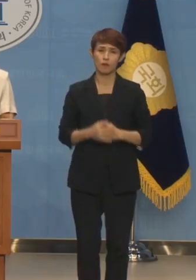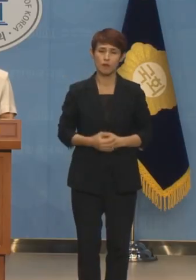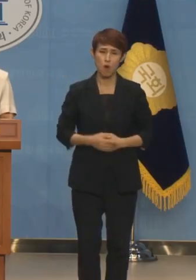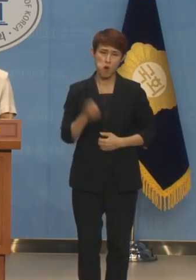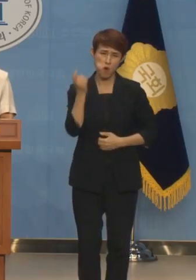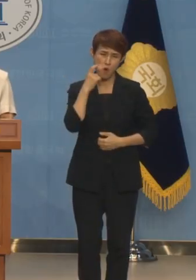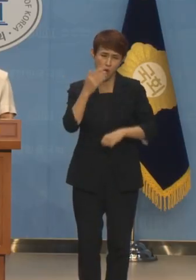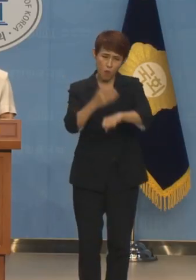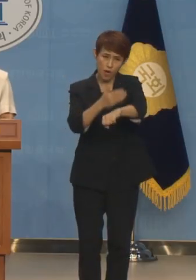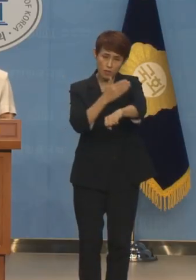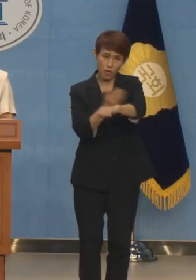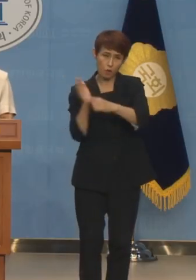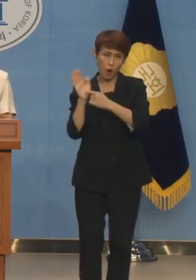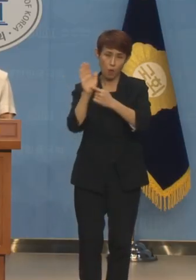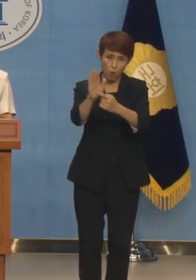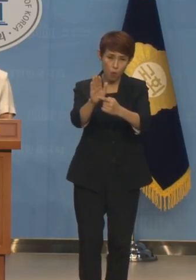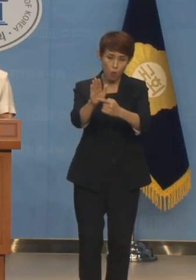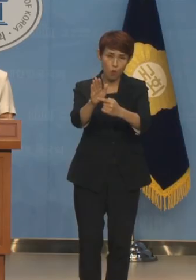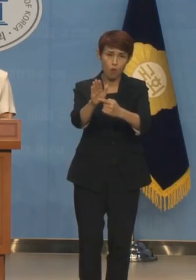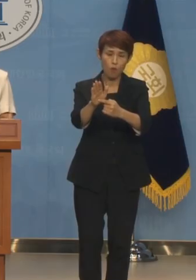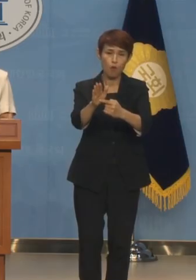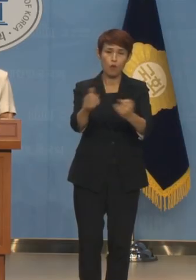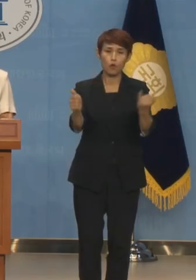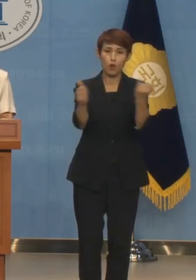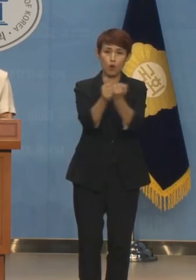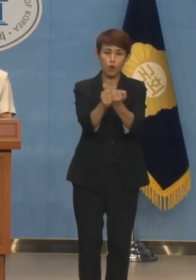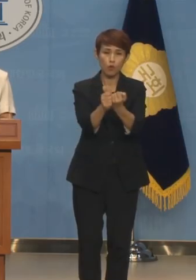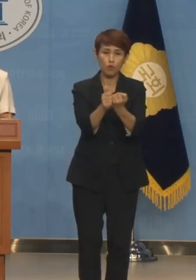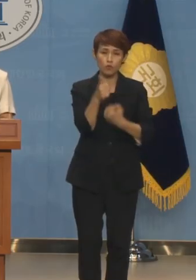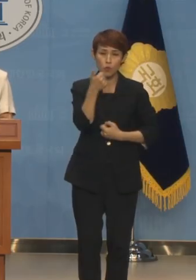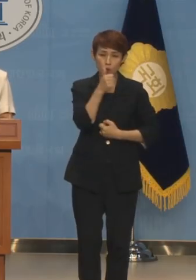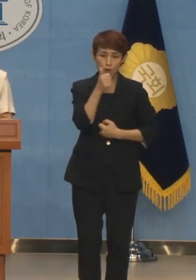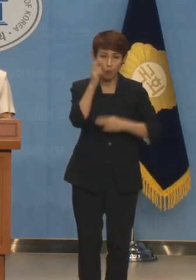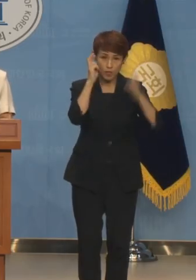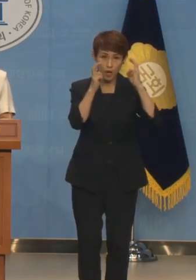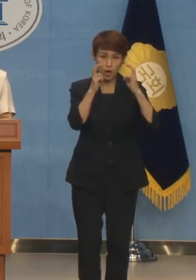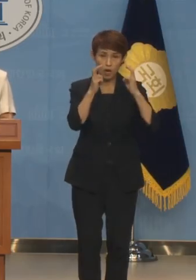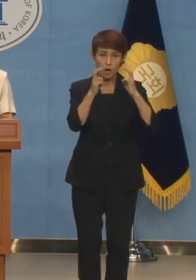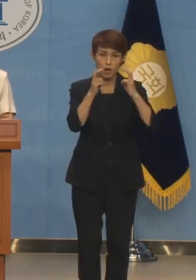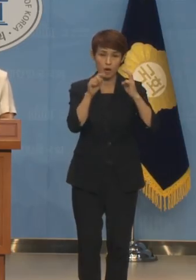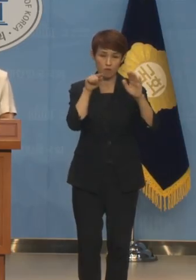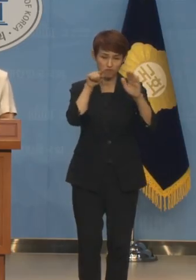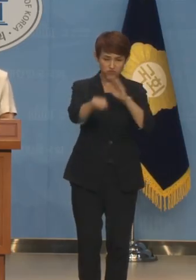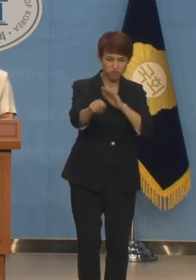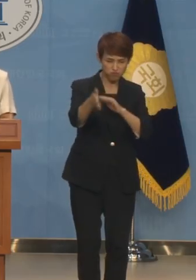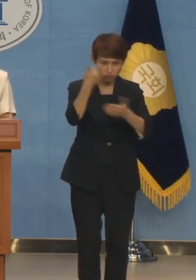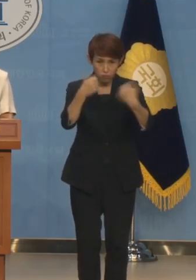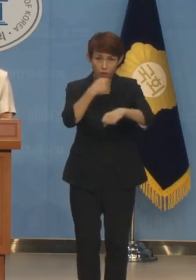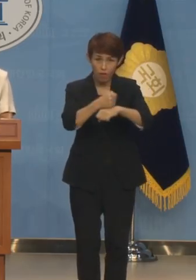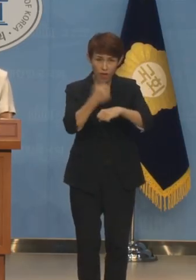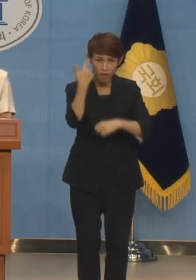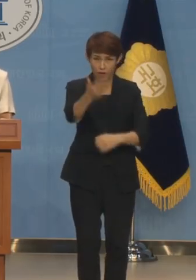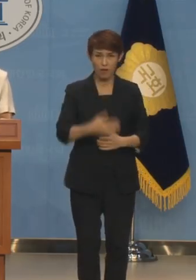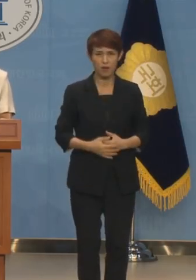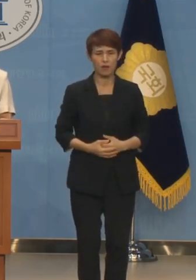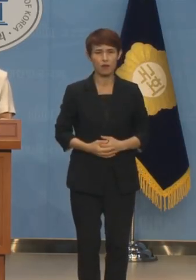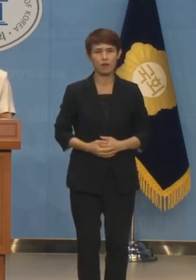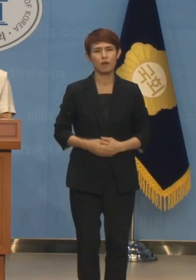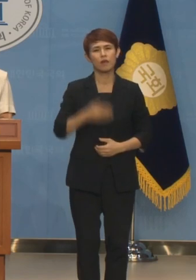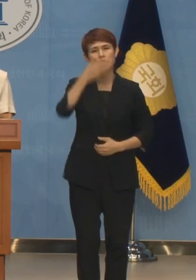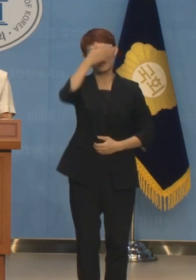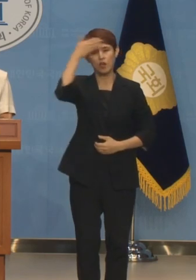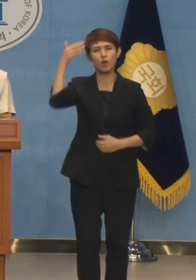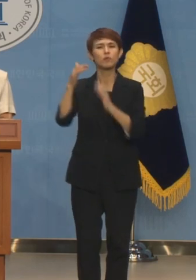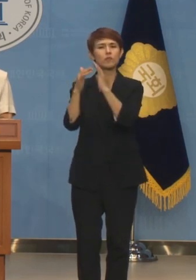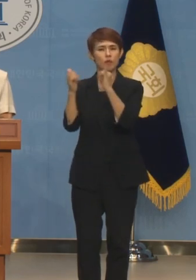허위, 과장 광고를 한 결혼중개업체를 압수수색이라도 할 기세입니까? 젊은